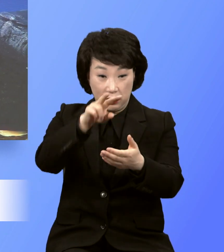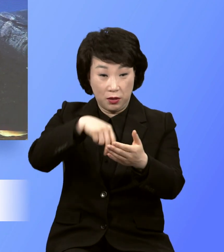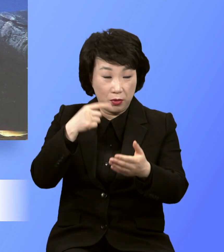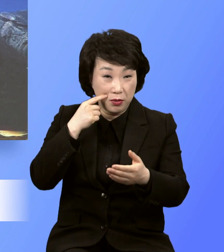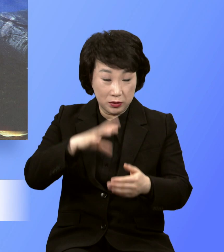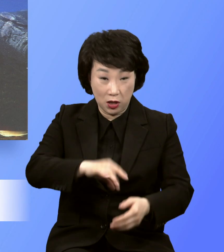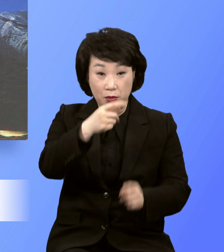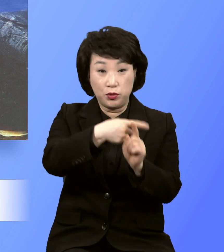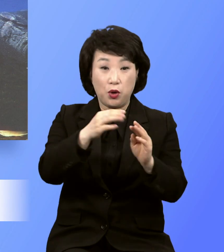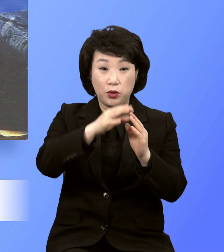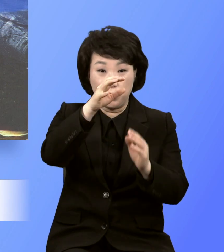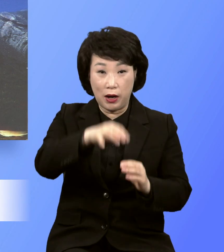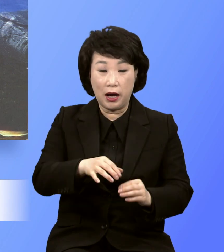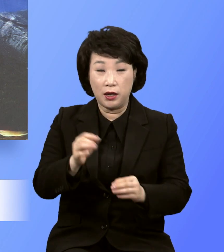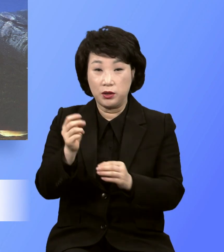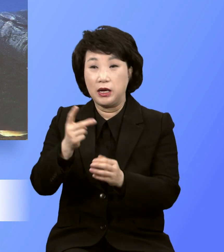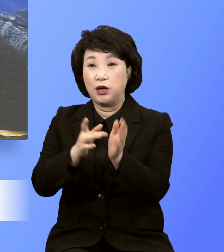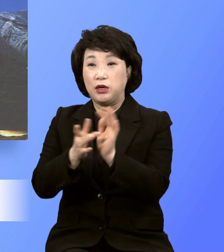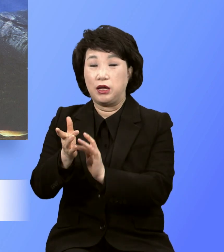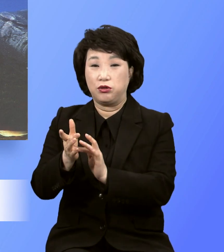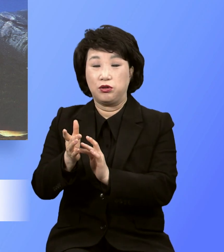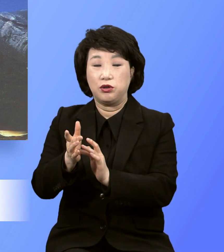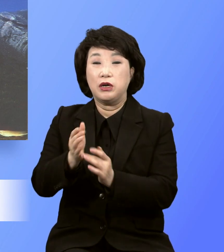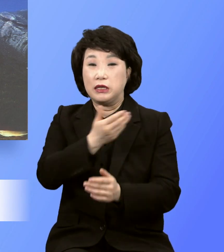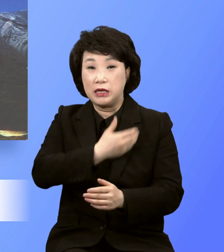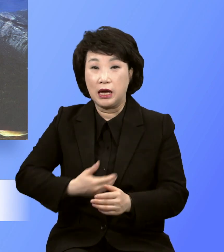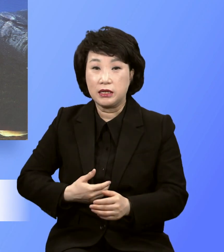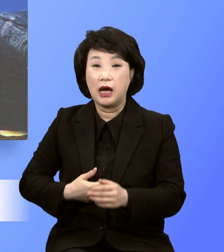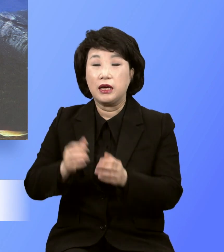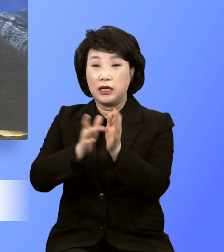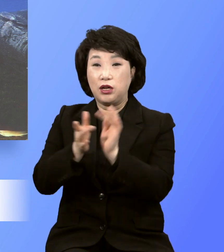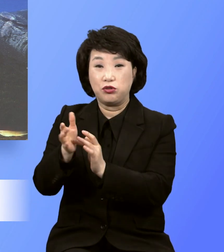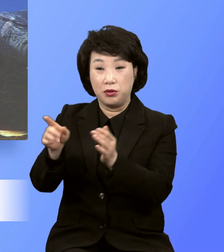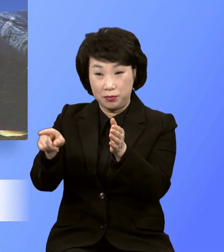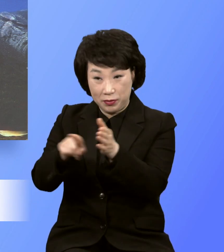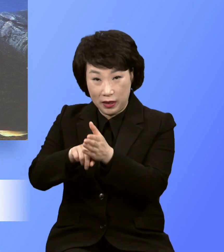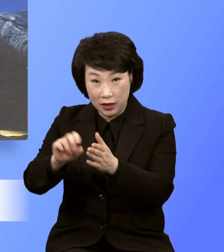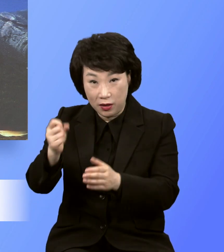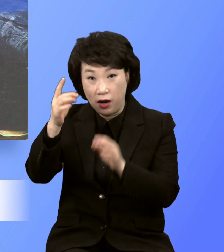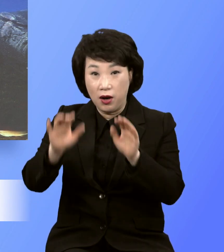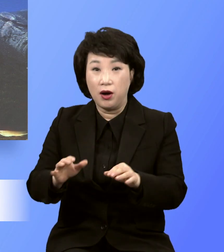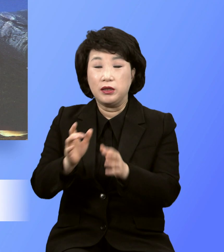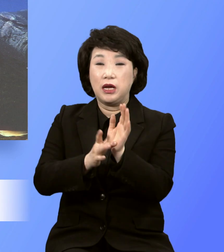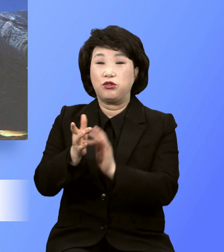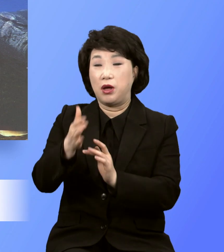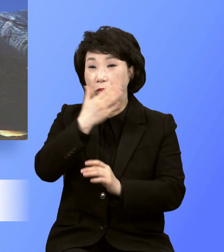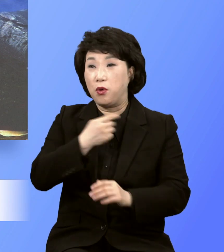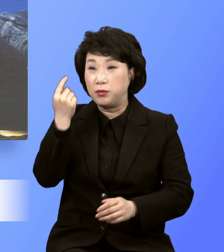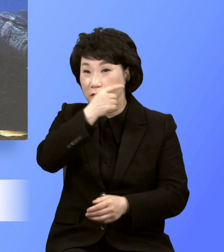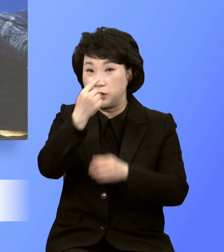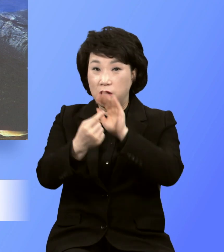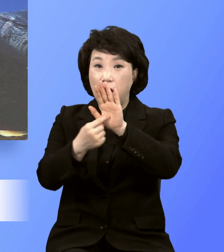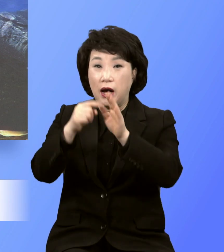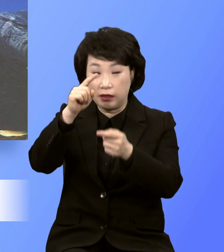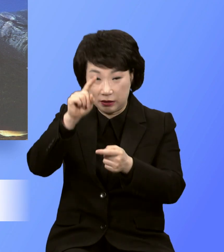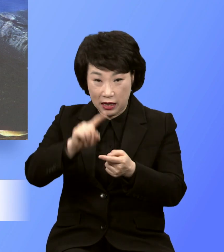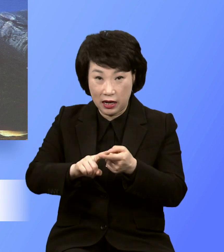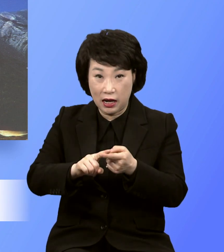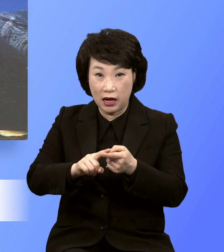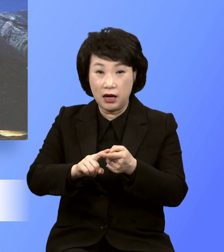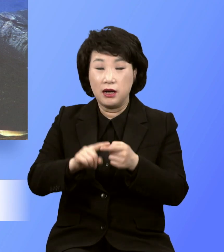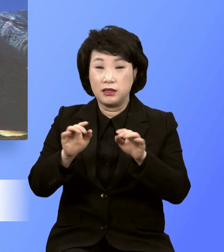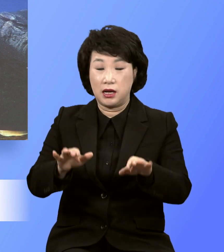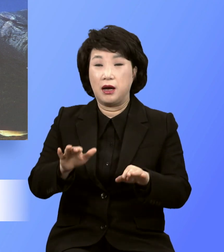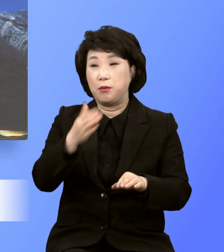제자들은 예수 그리스도를 믿음으로 말미암아 그의 복음을 증거하다가